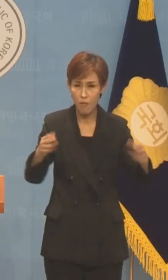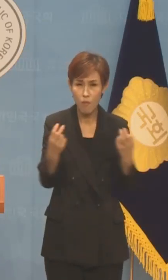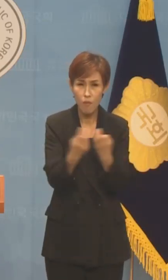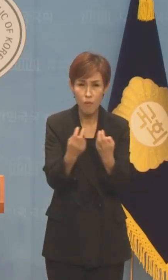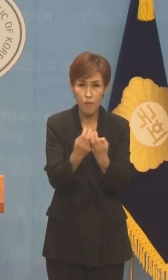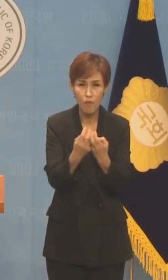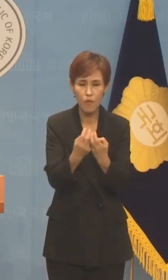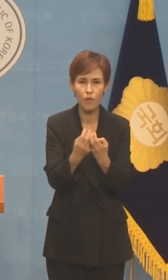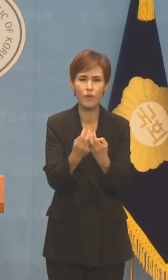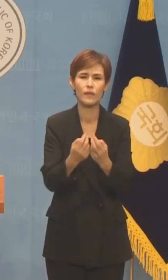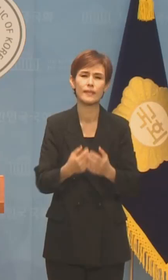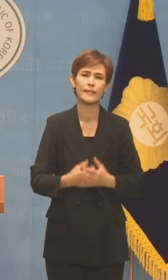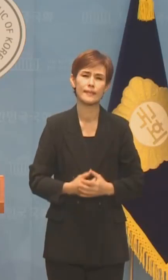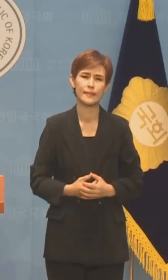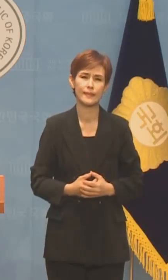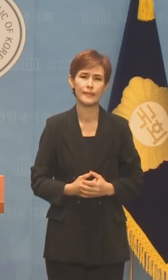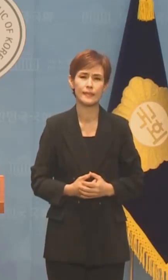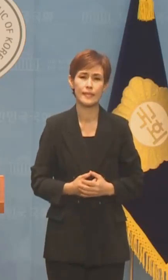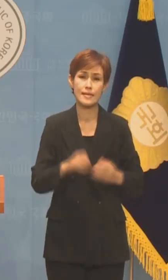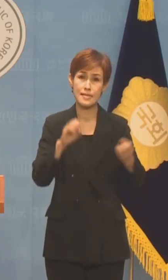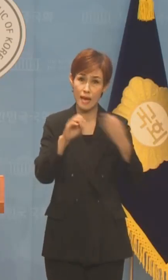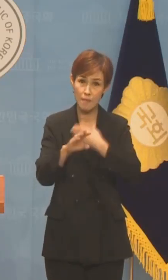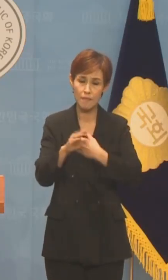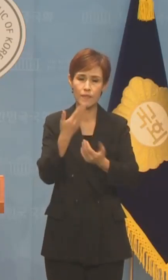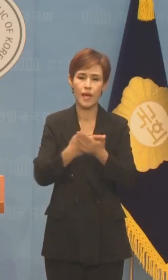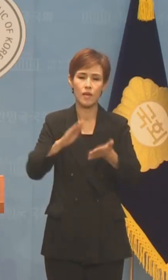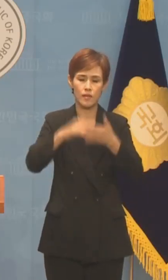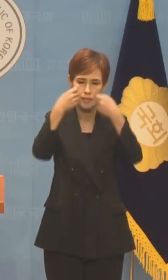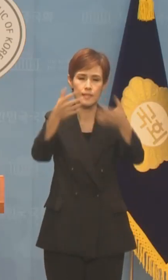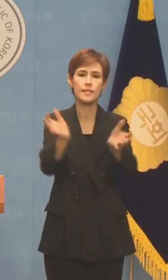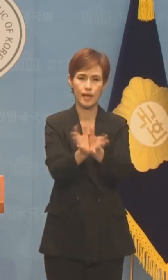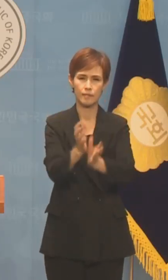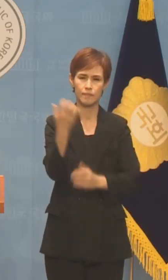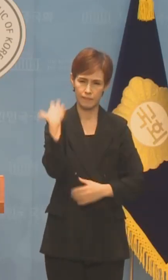위해 역시나 해답은 개혁신당입니다.